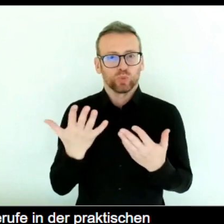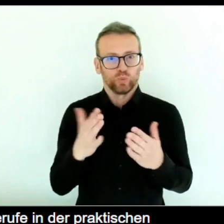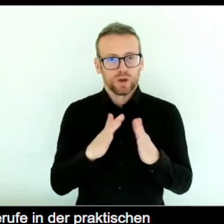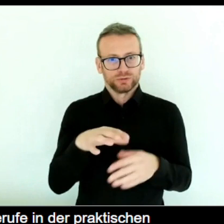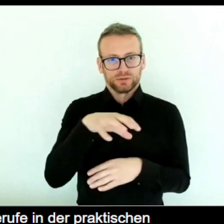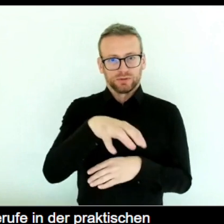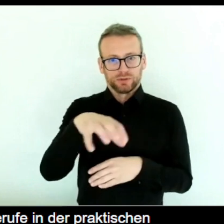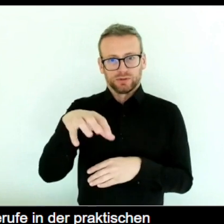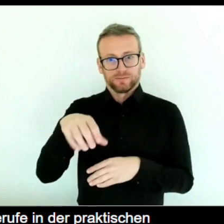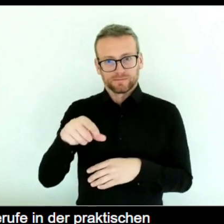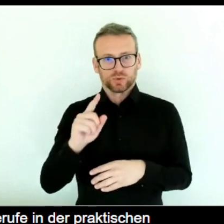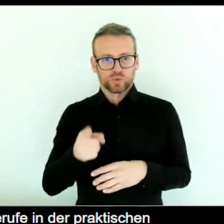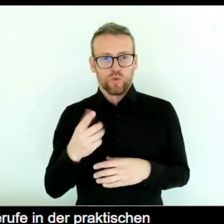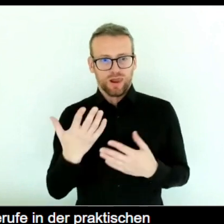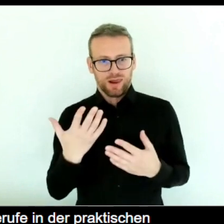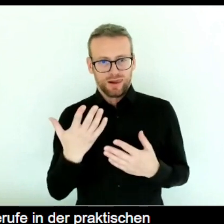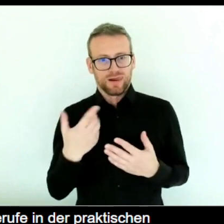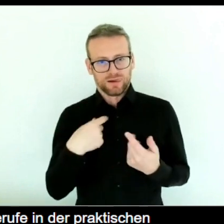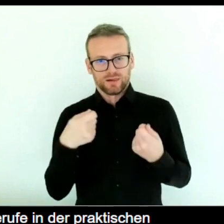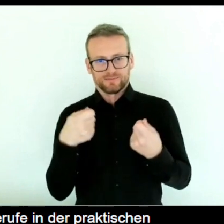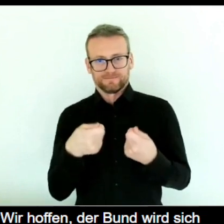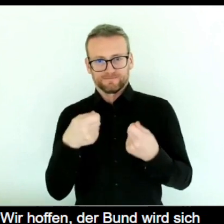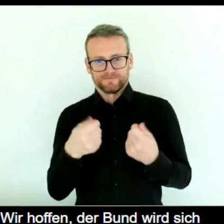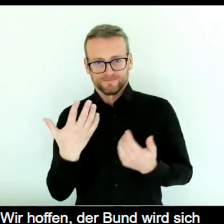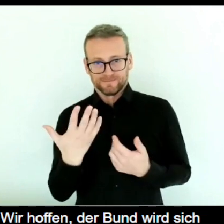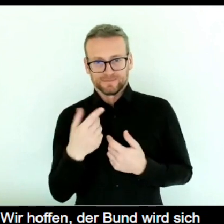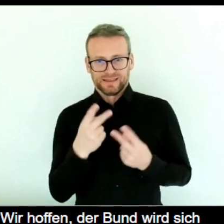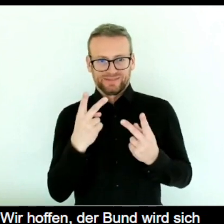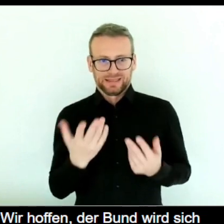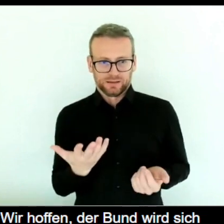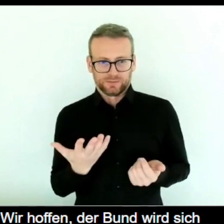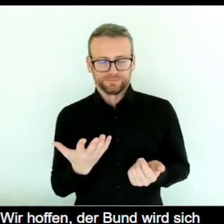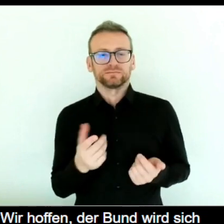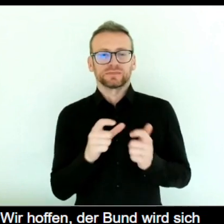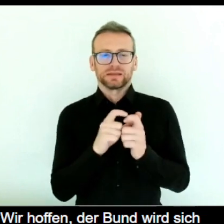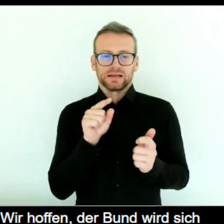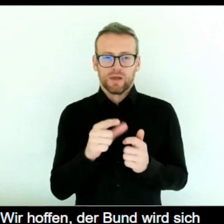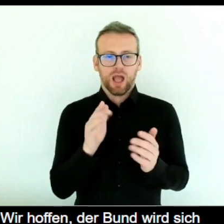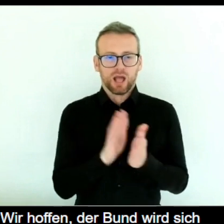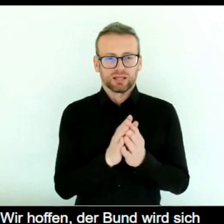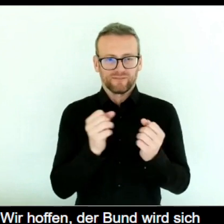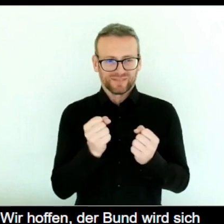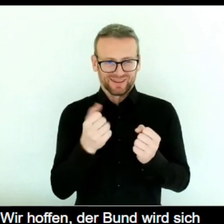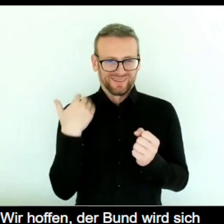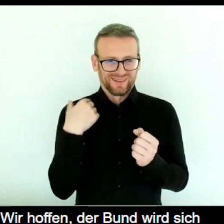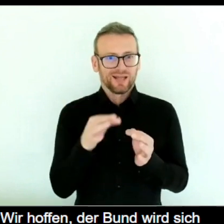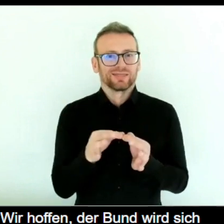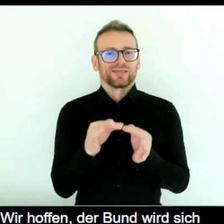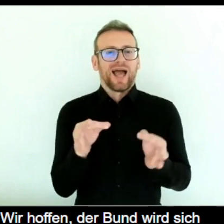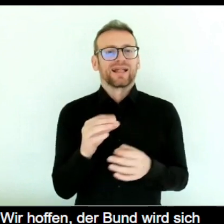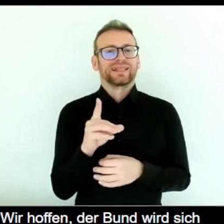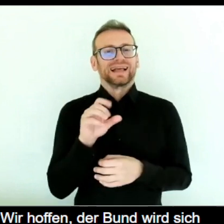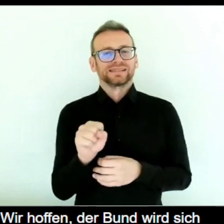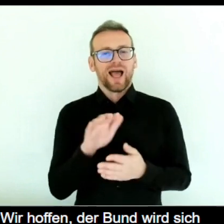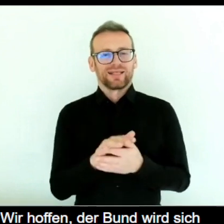nicht nachsehen haben im Vergleich zu dem, wenn sie studieren würden. Also praktische Tätigkeit und praktische